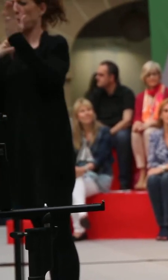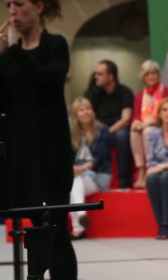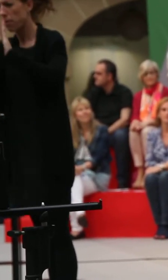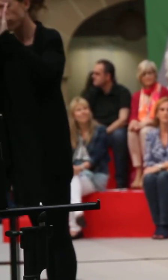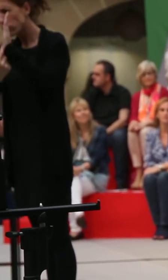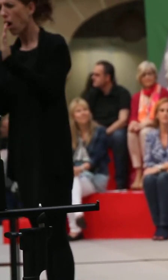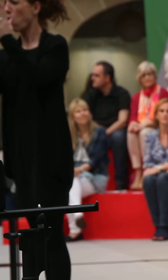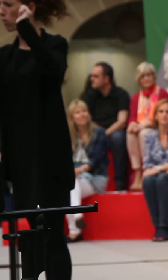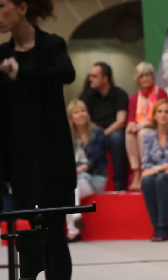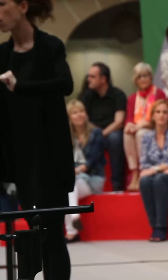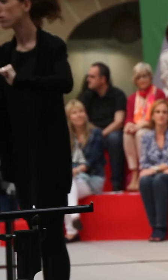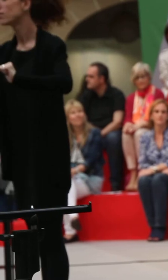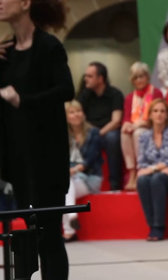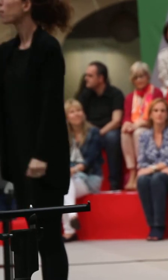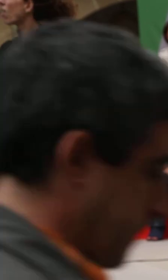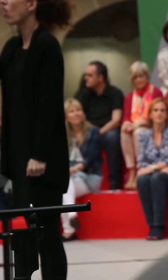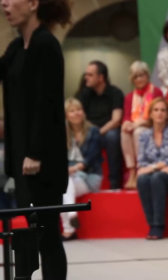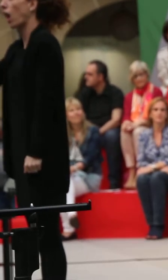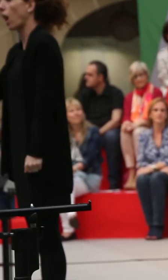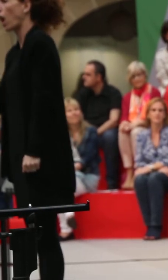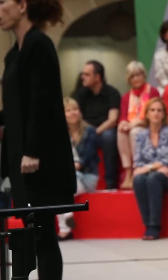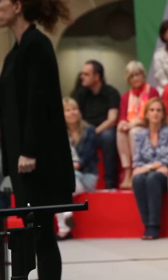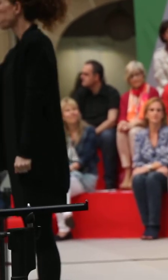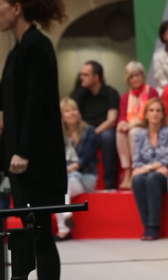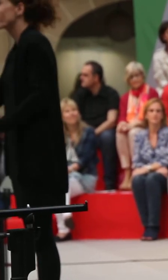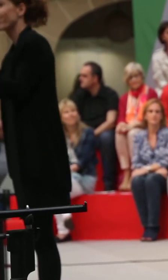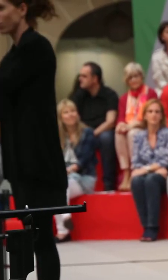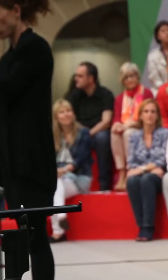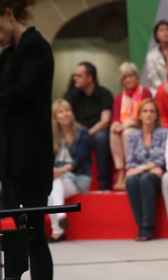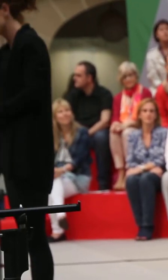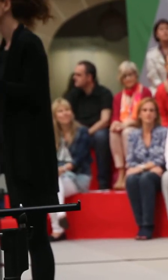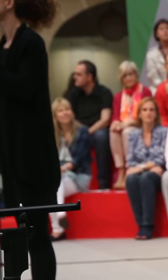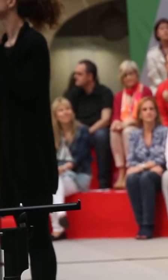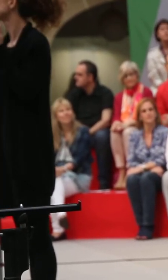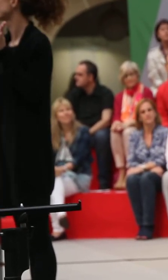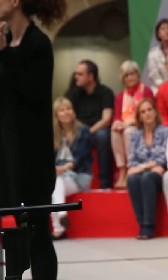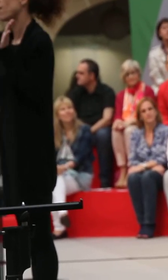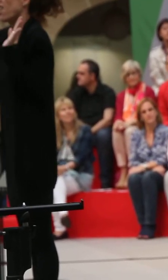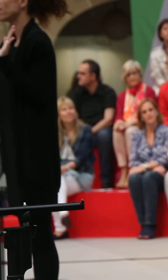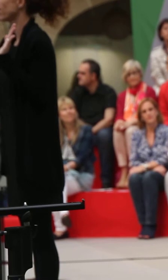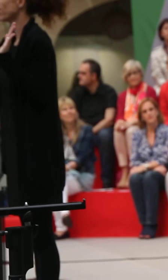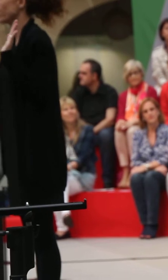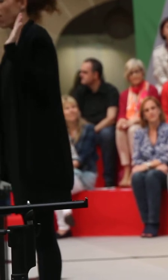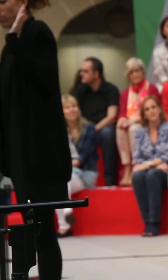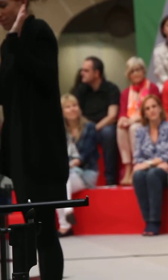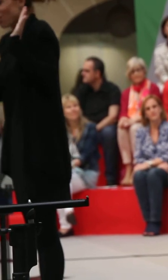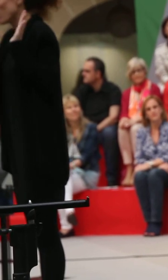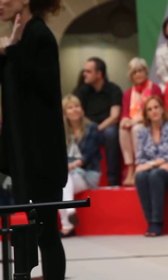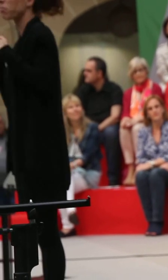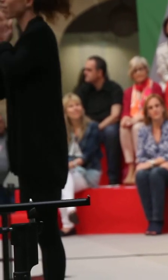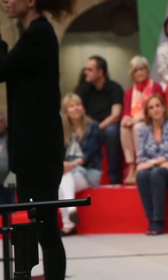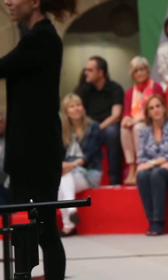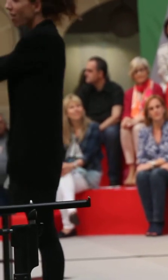en acuerdos y no en palabras ni en promesas. Hechos que son, por tanto, nuestro mejor aval y nuestra carta de